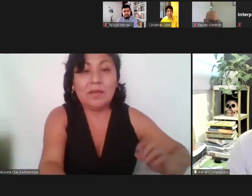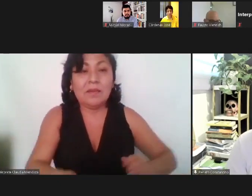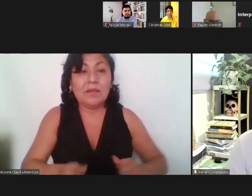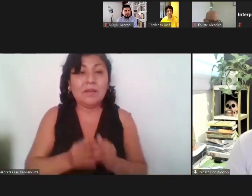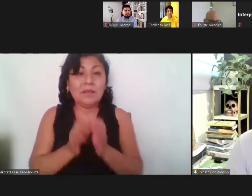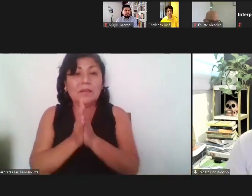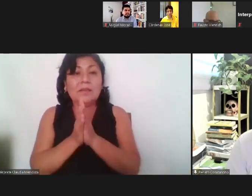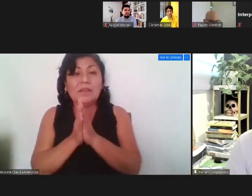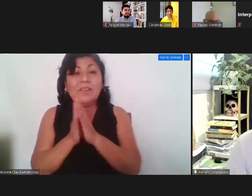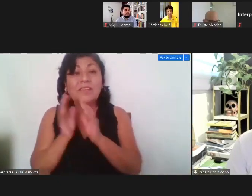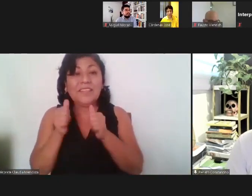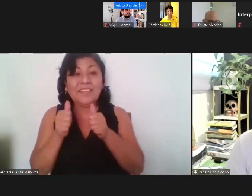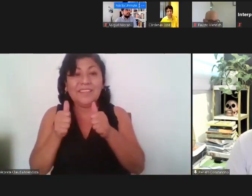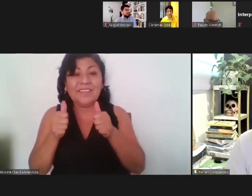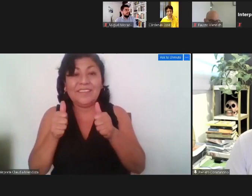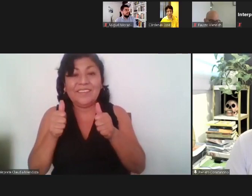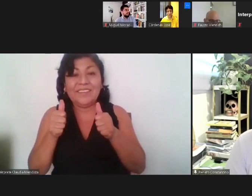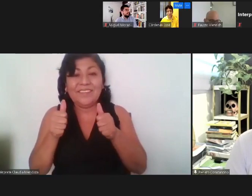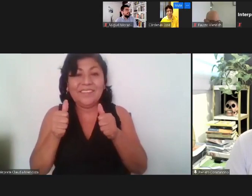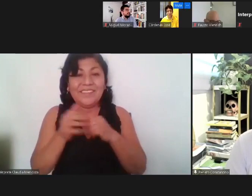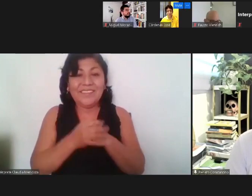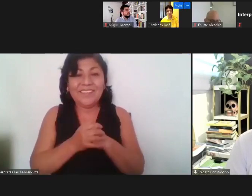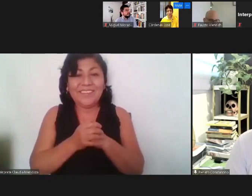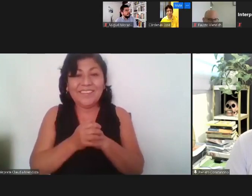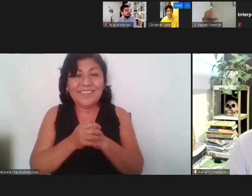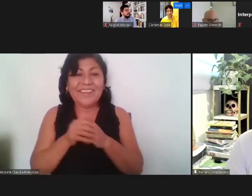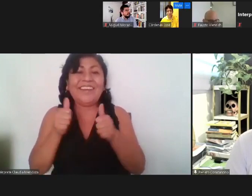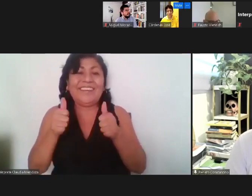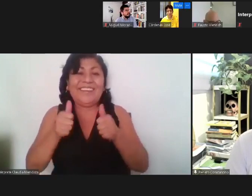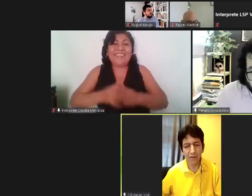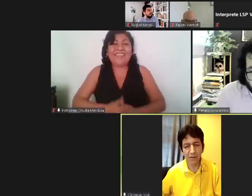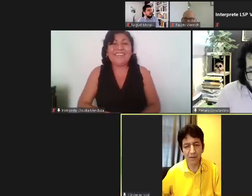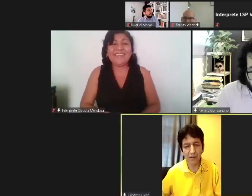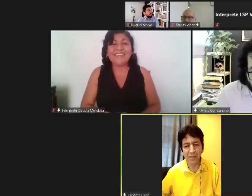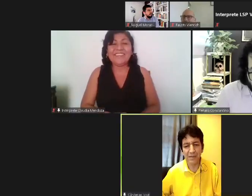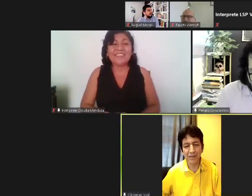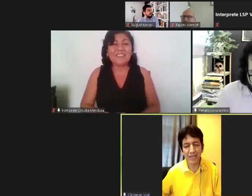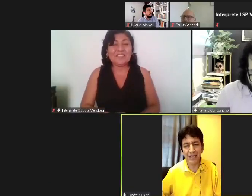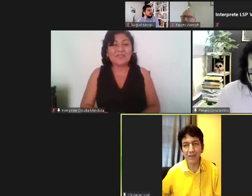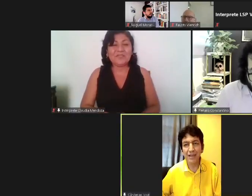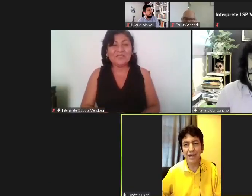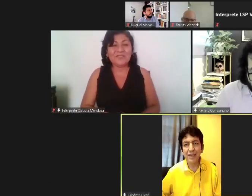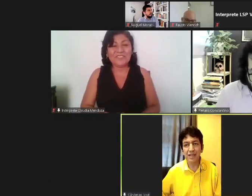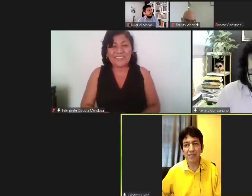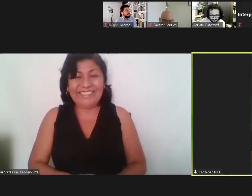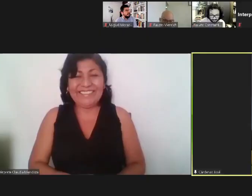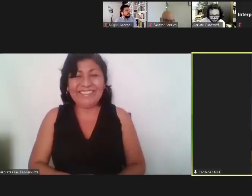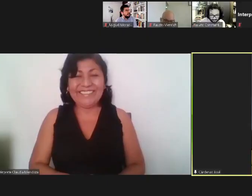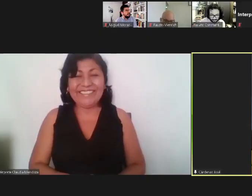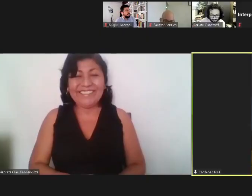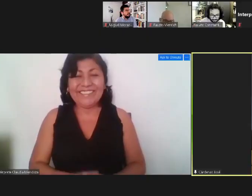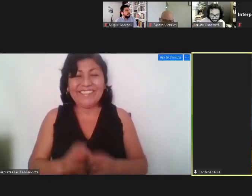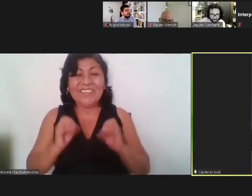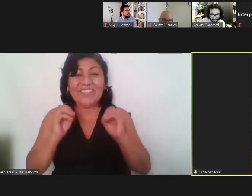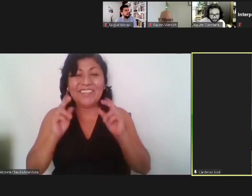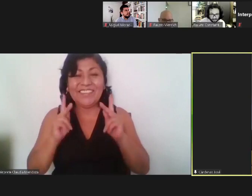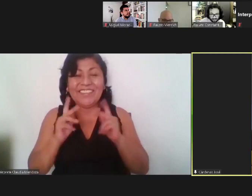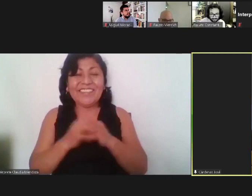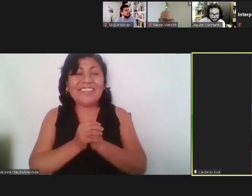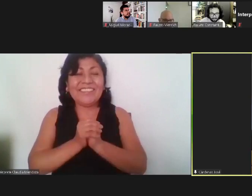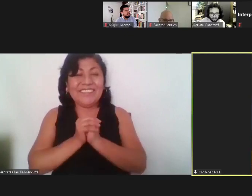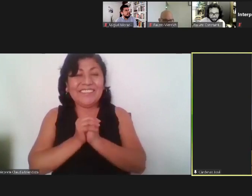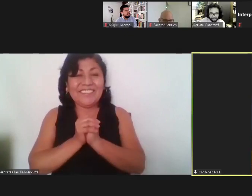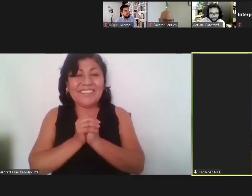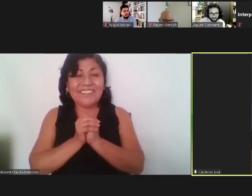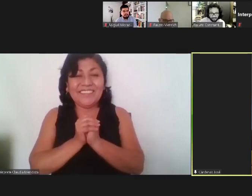Continuamos con este conversatorio. Estamos solucionando un pequeño problema técnico. Queremos agradecer a las intérpretes